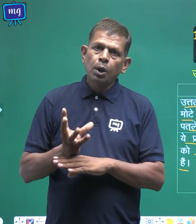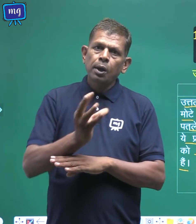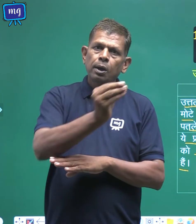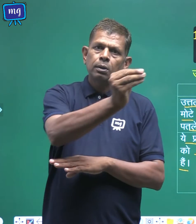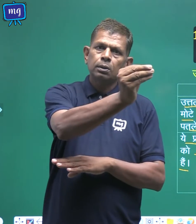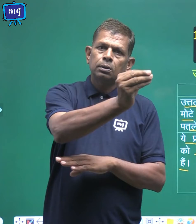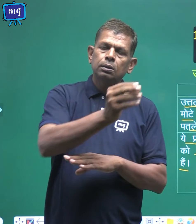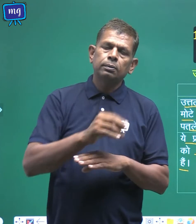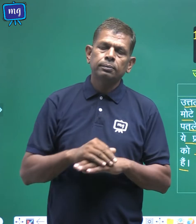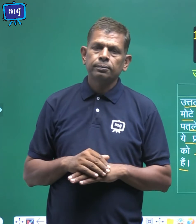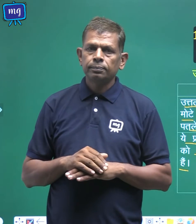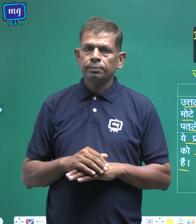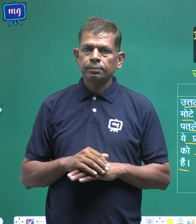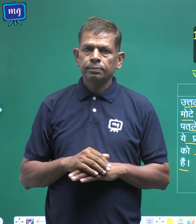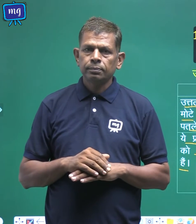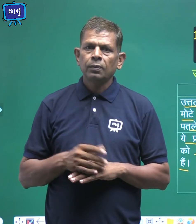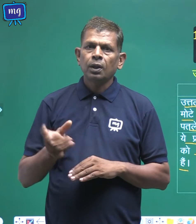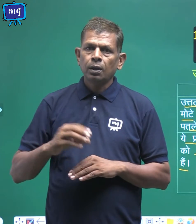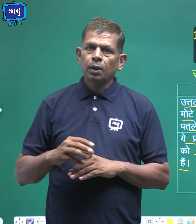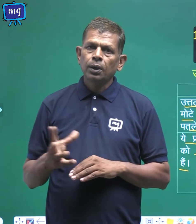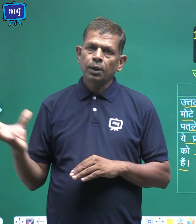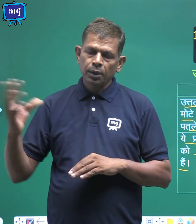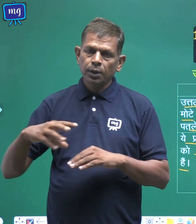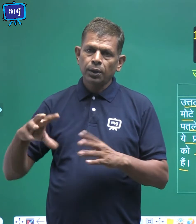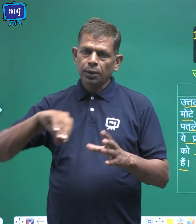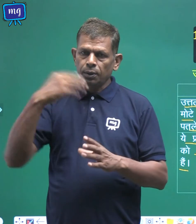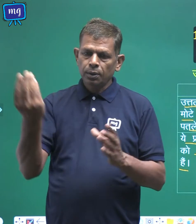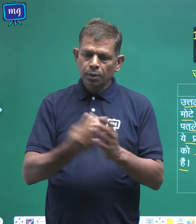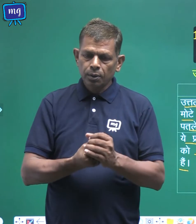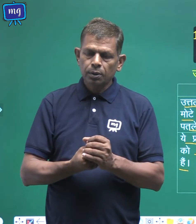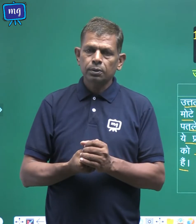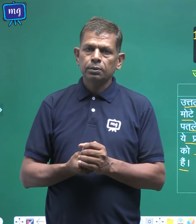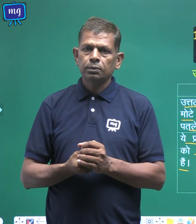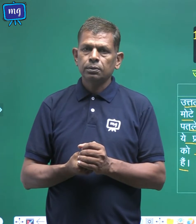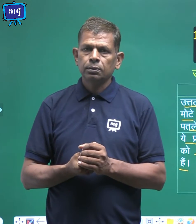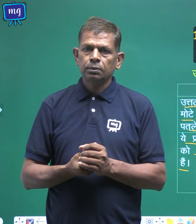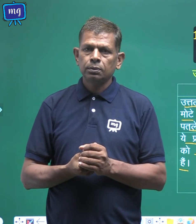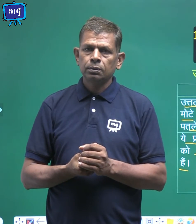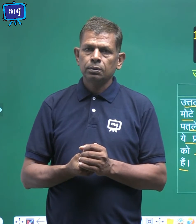अभिसरित करते हैं, यानी इकट्ठा कर देते हैं।